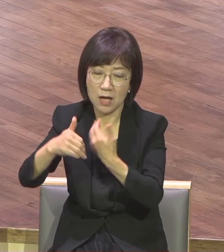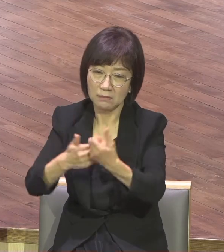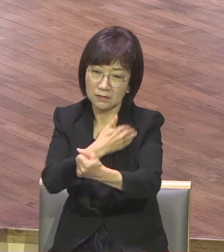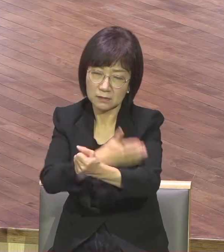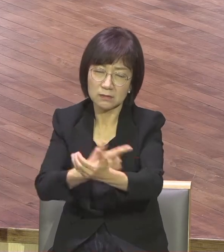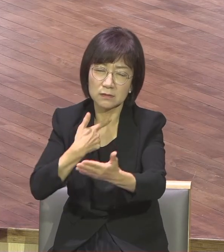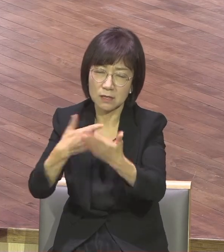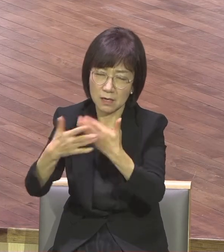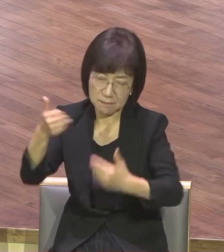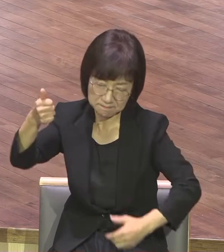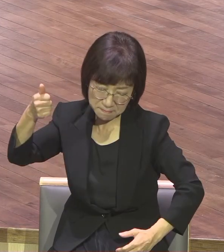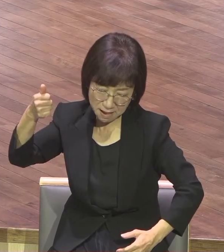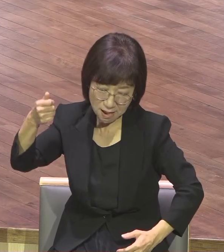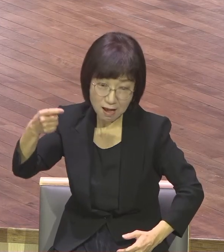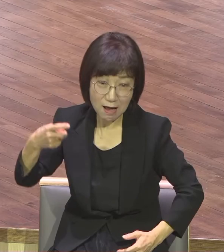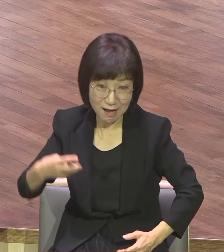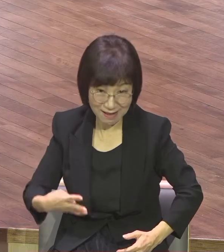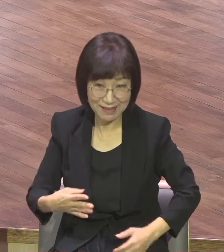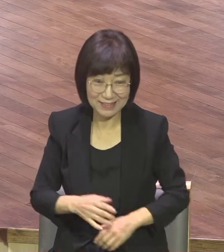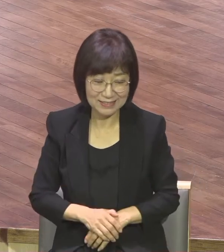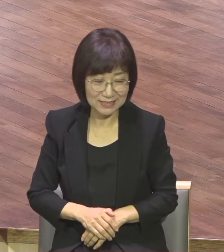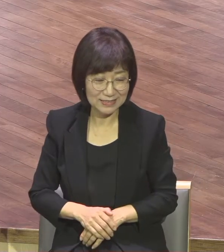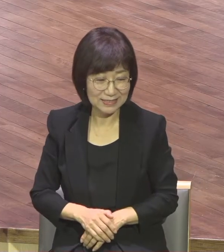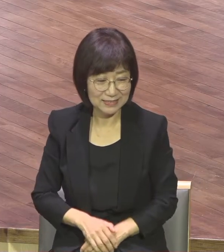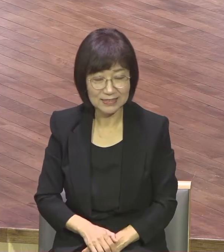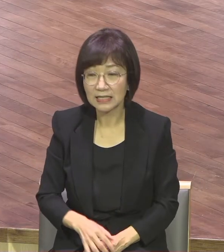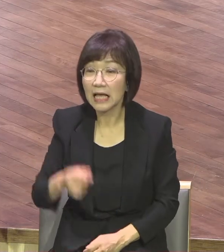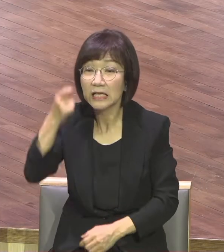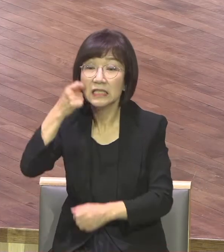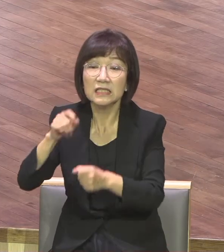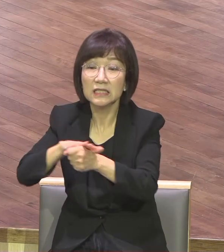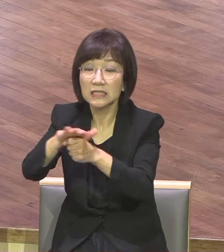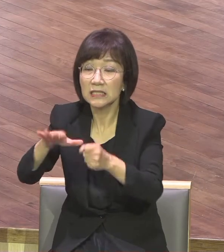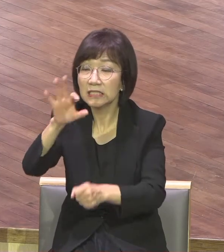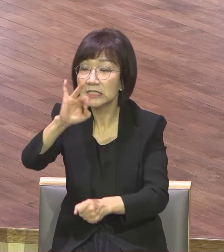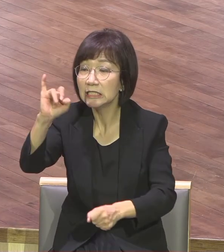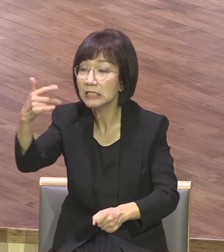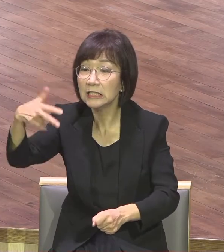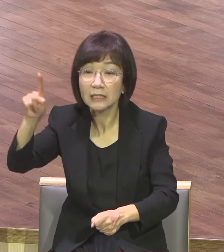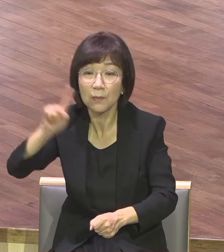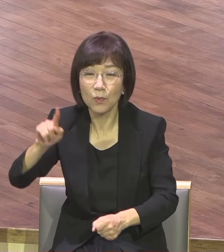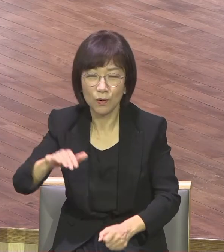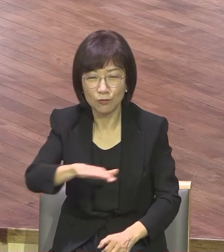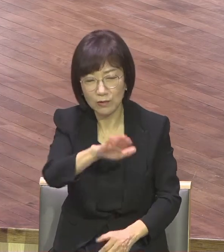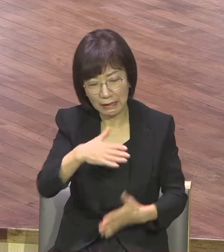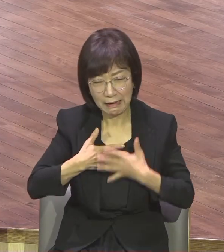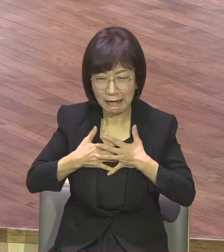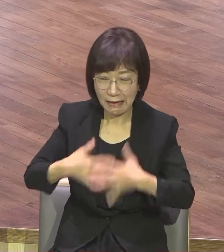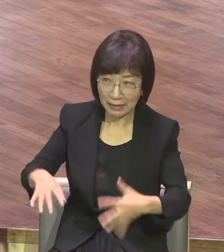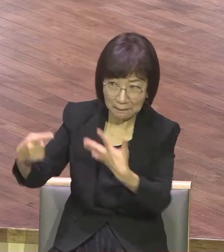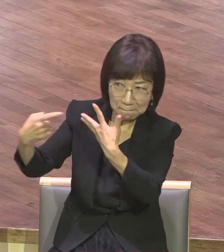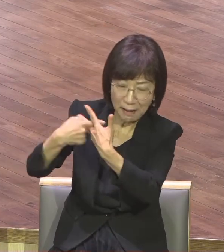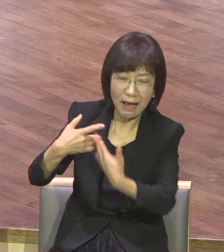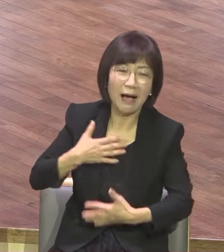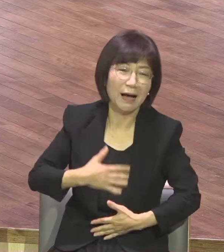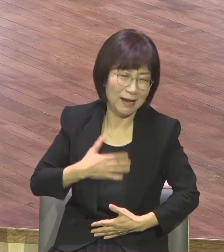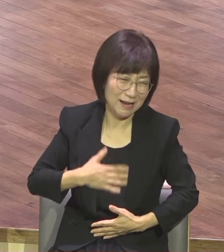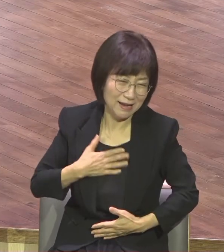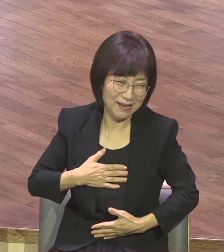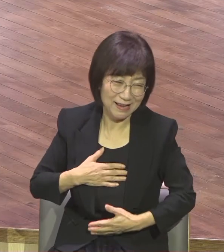여기서 인자하심이라는 것이 뭐냐? 우리의 연약함을 아시고 하나님께서 우리의 삶을